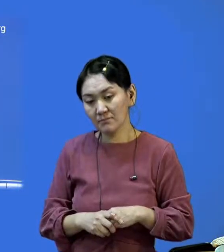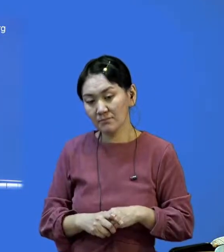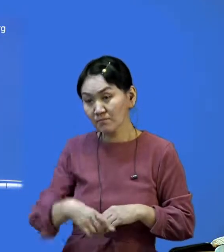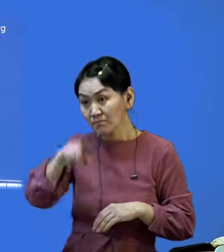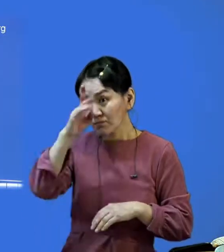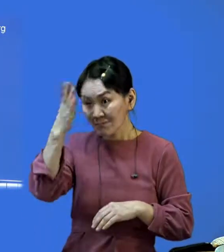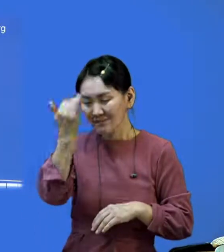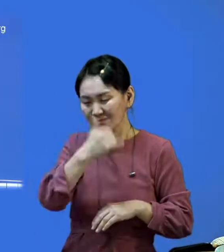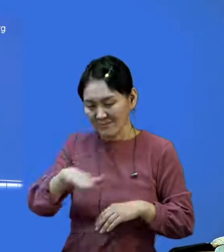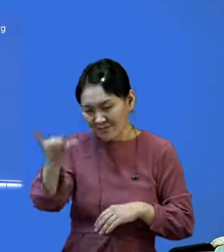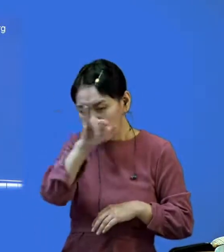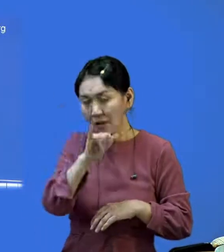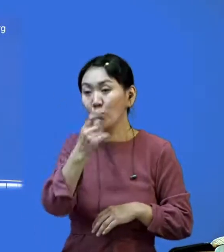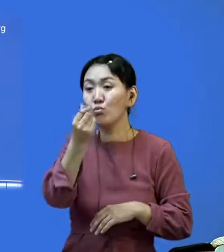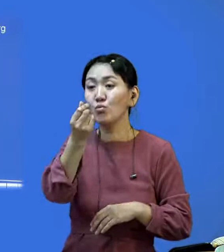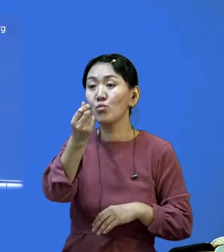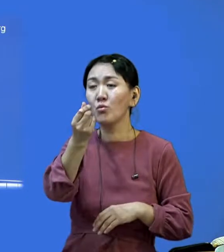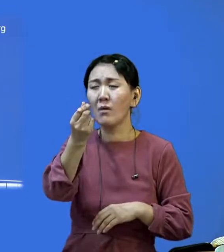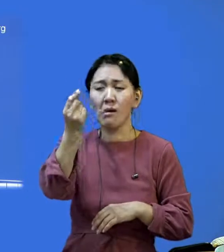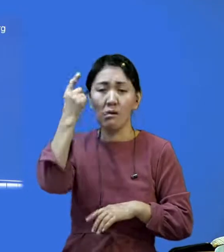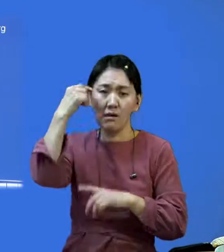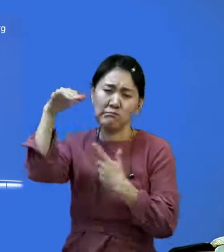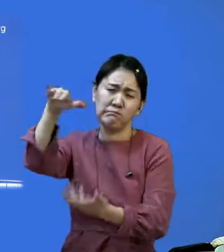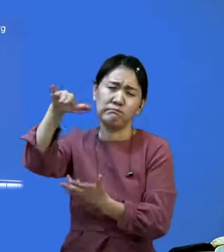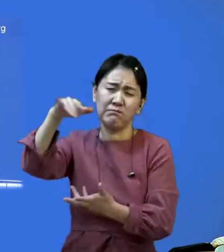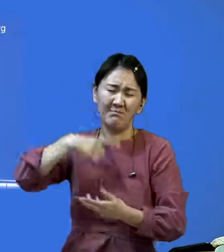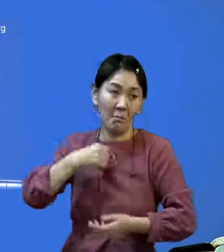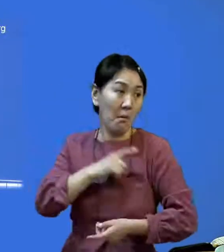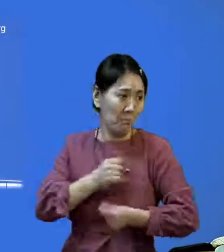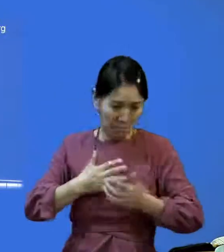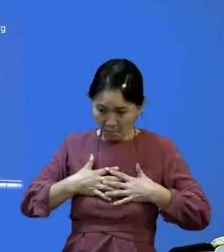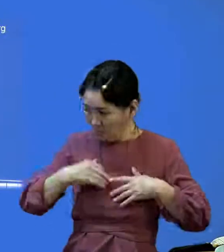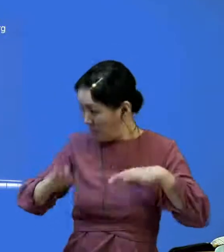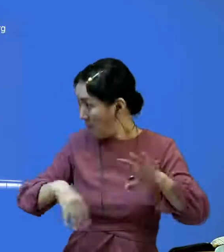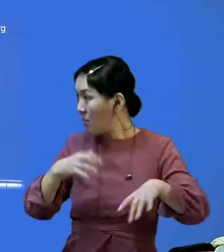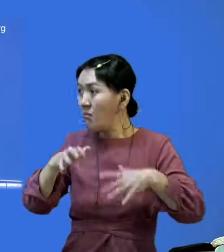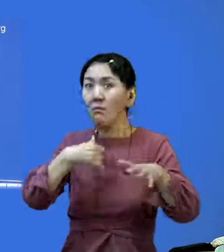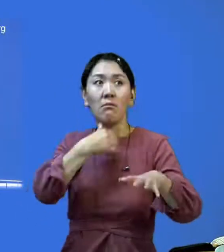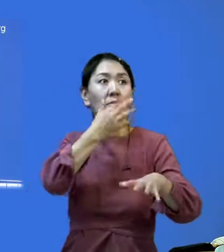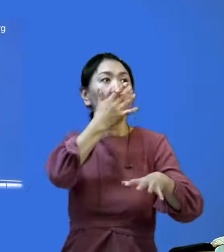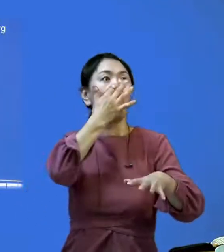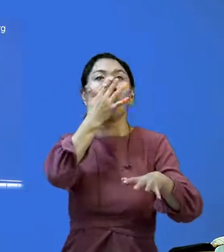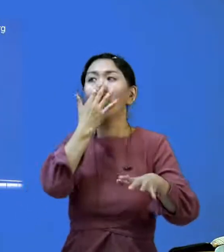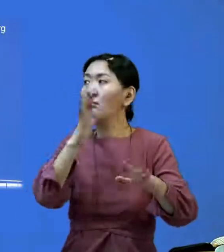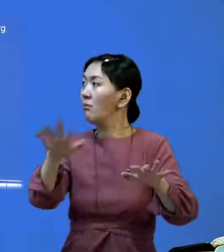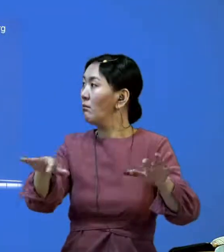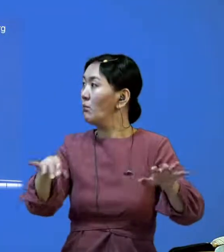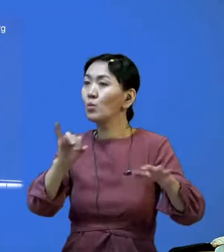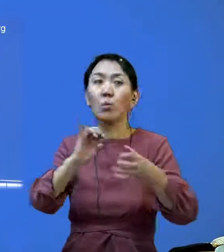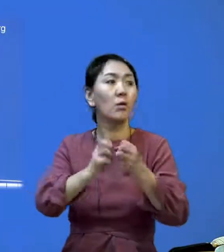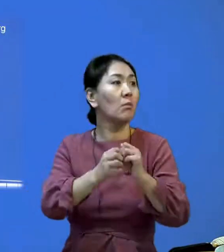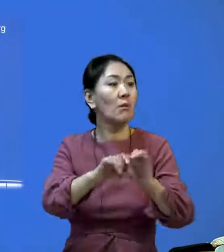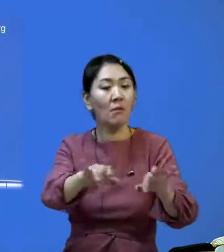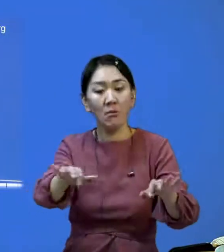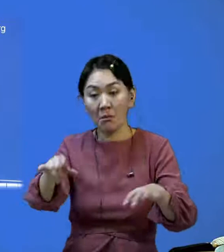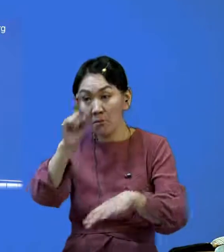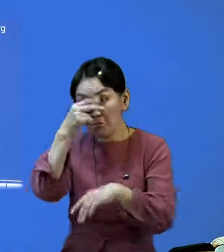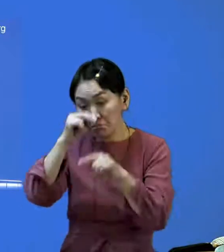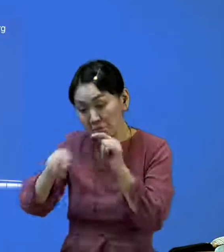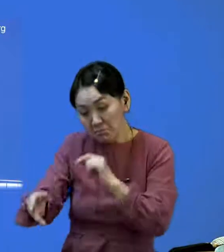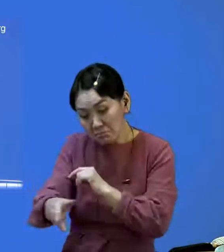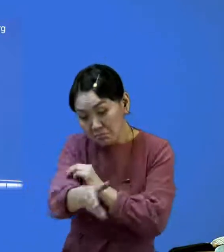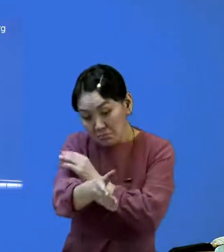Бурхан заримдаа бид өхөн мөнгийг зүгээр асгартал өгөх үе байна. За тэгэх юм бол энэгээр юу хийх вэ? Хаана юунд ашиглах нь вэ гэд